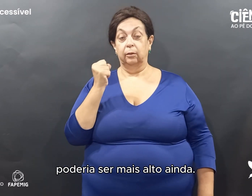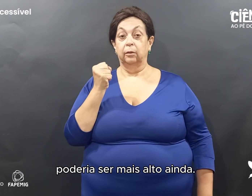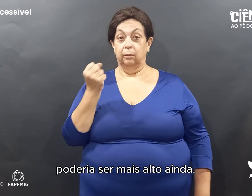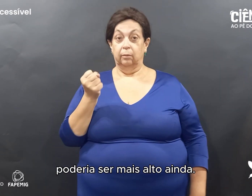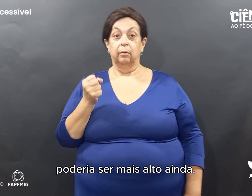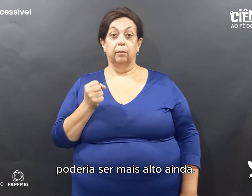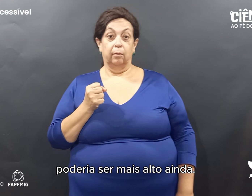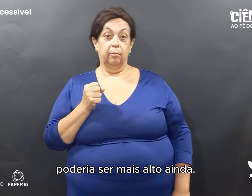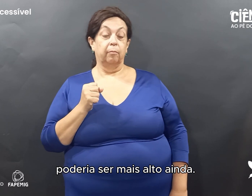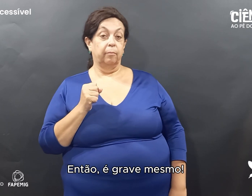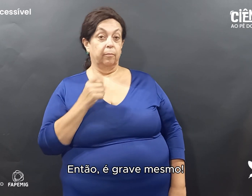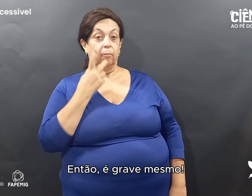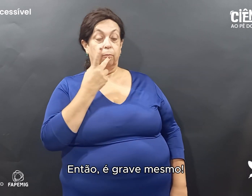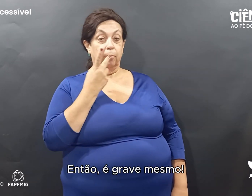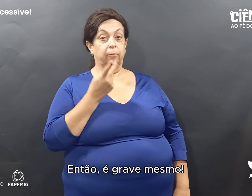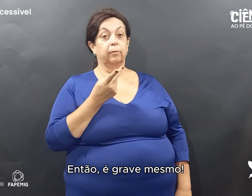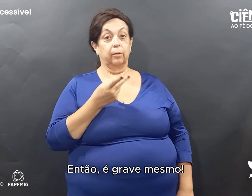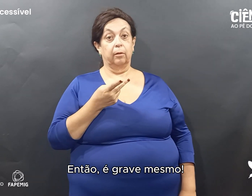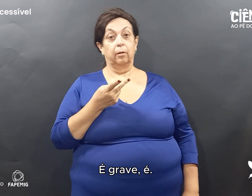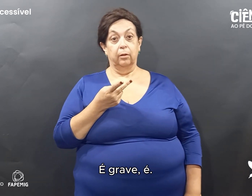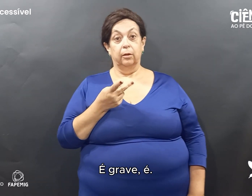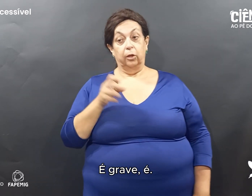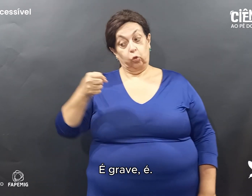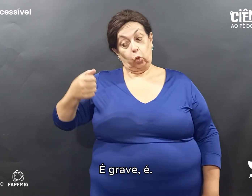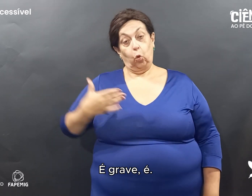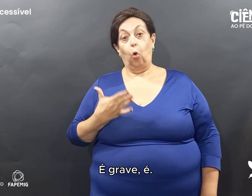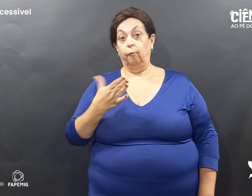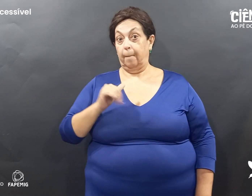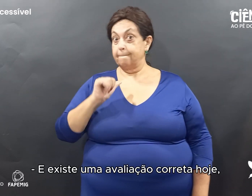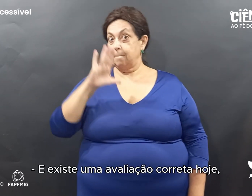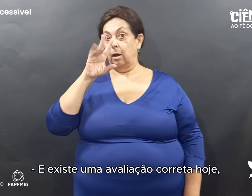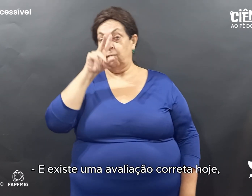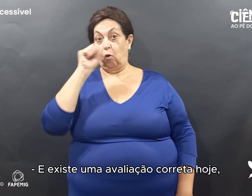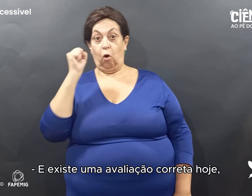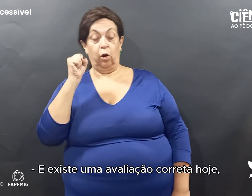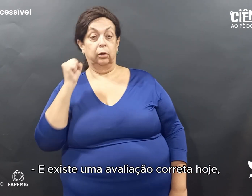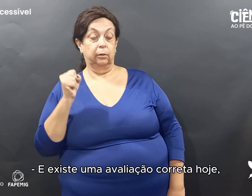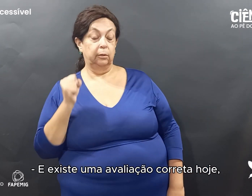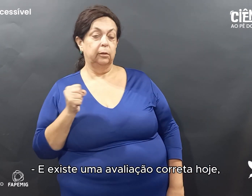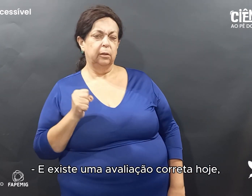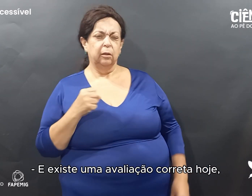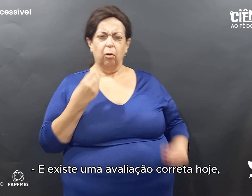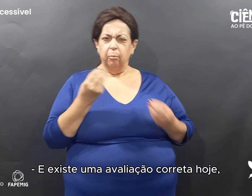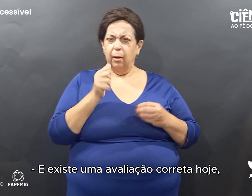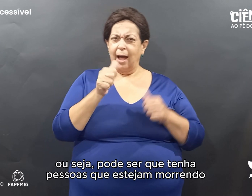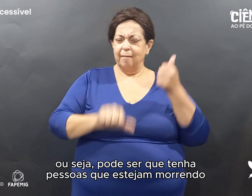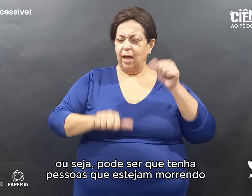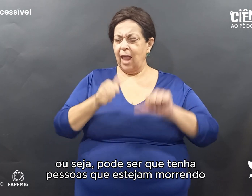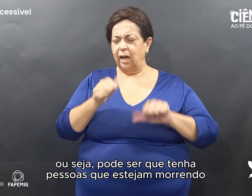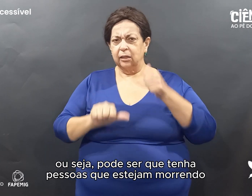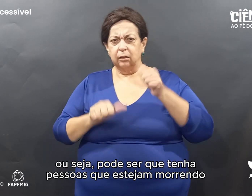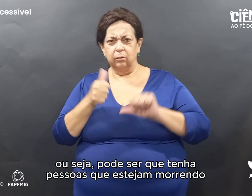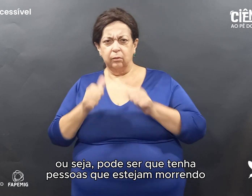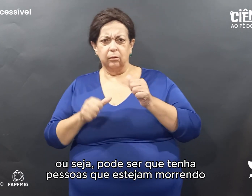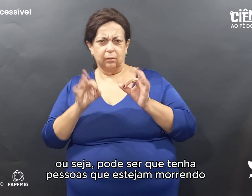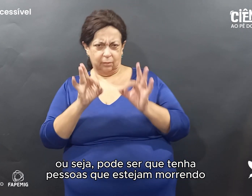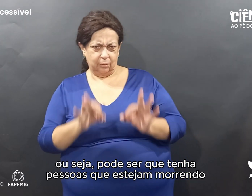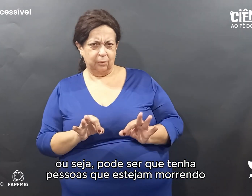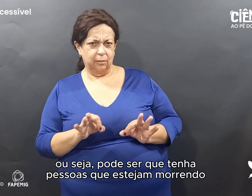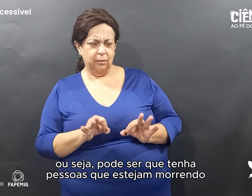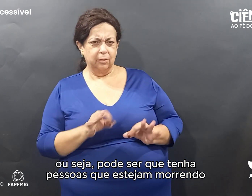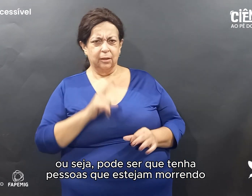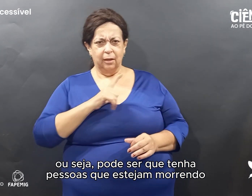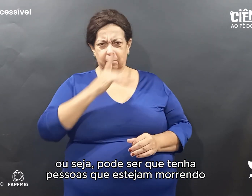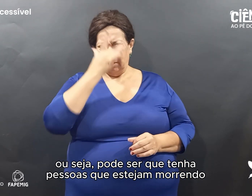ele poderia ser mais alto ainda. Então é grave mesmo. É. E existe uma avaliação correta hoje? Ou seja, pode ser que tenha